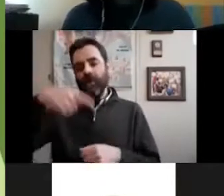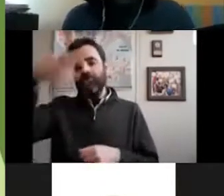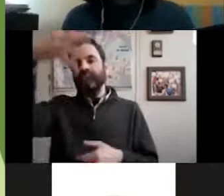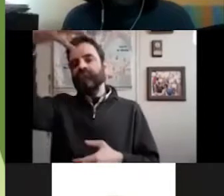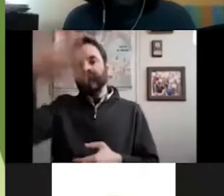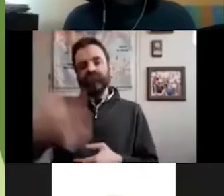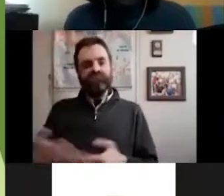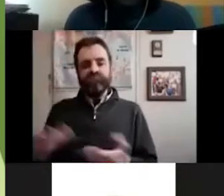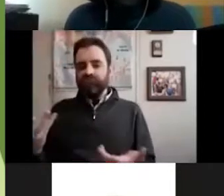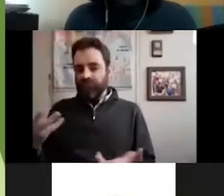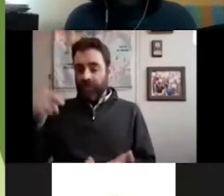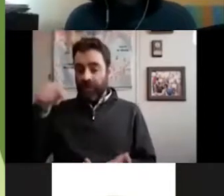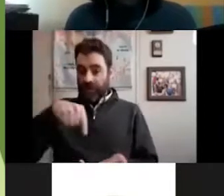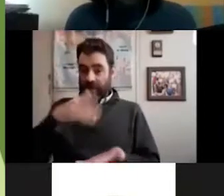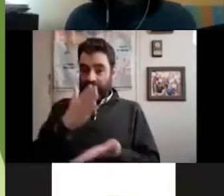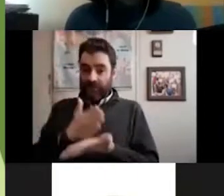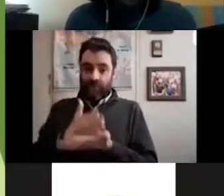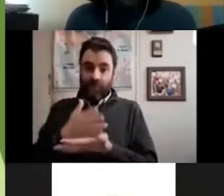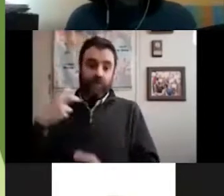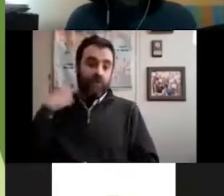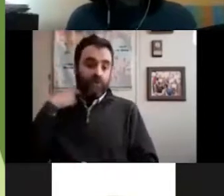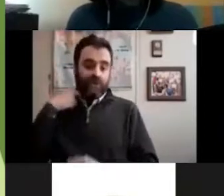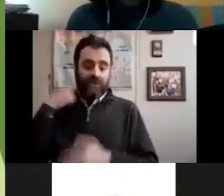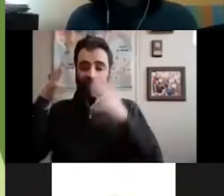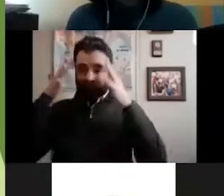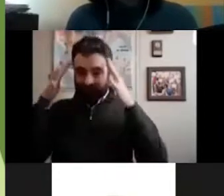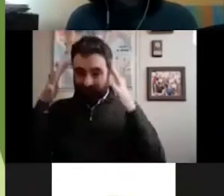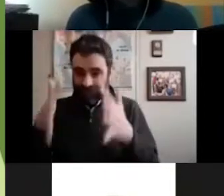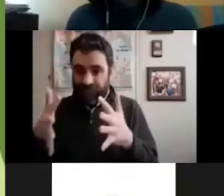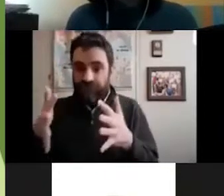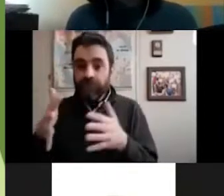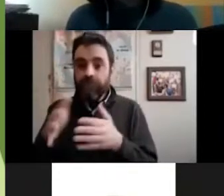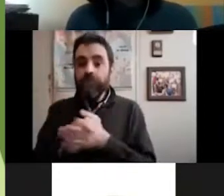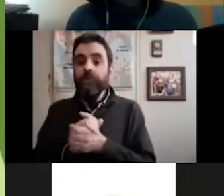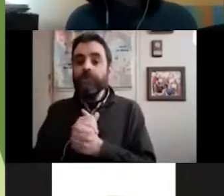Todo Bien. Disculpe. Aquí lo que se presenta...